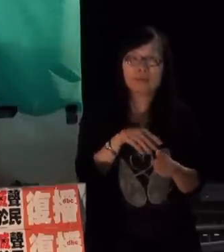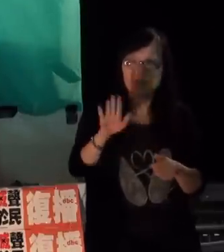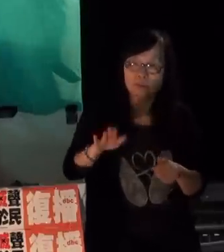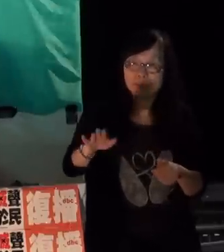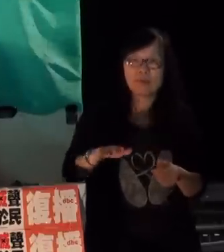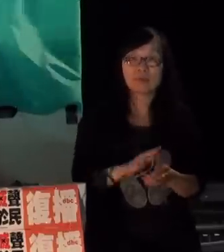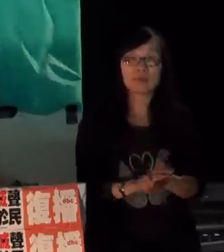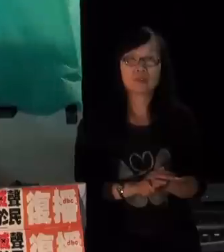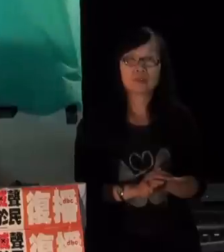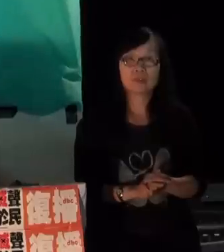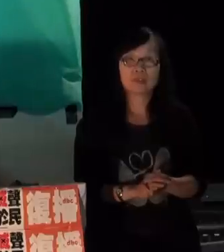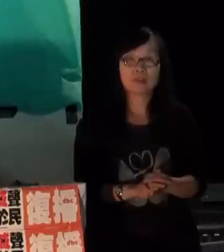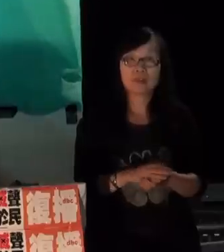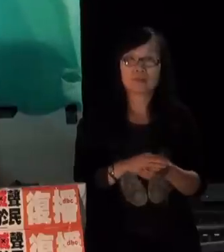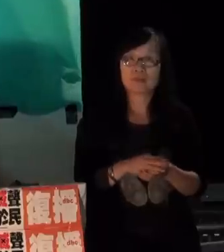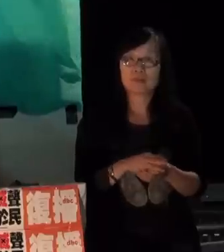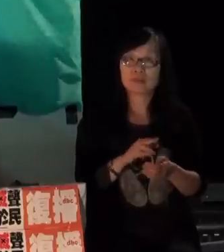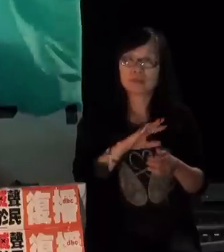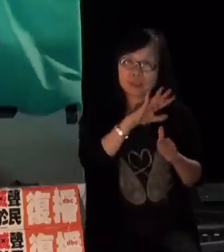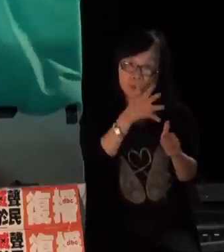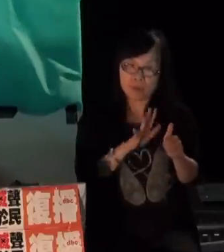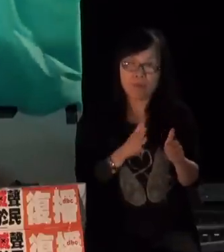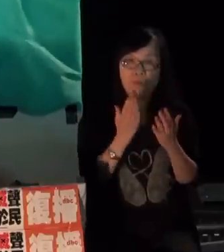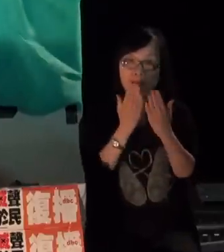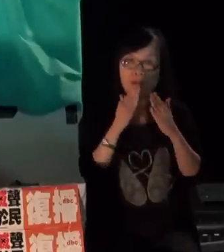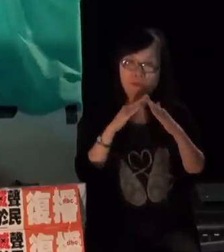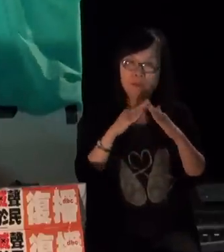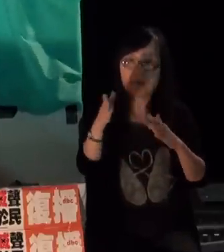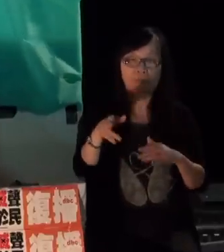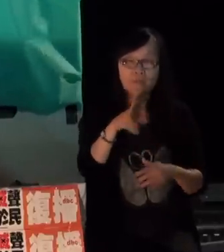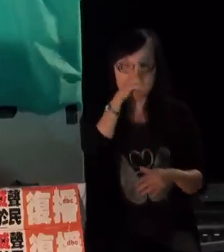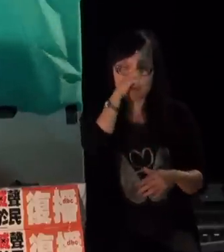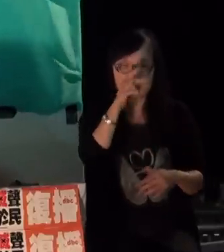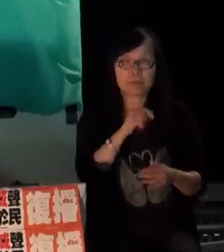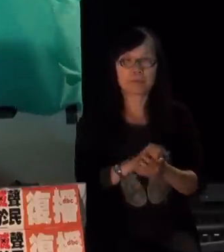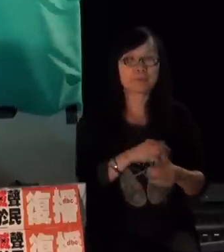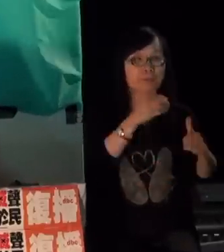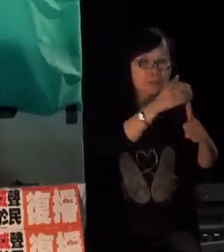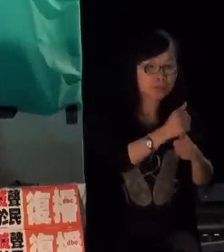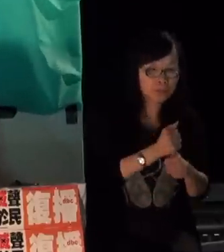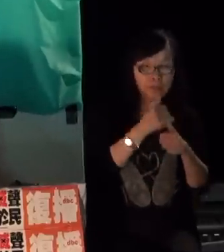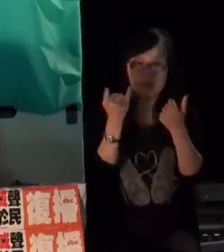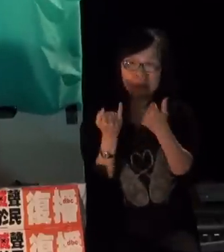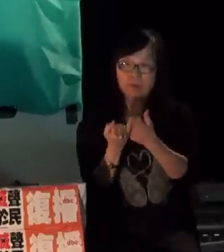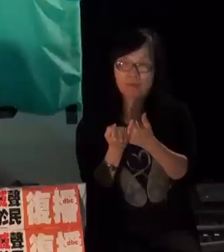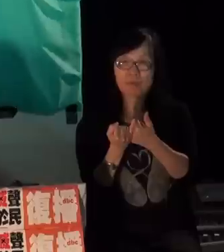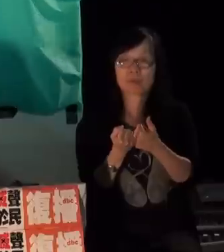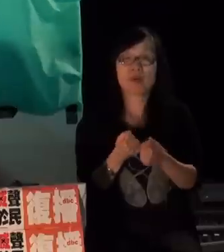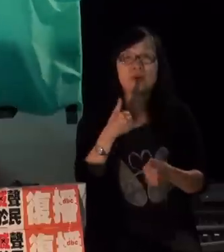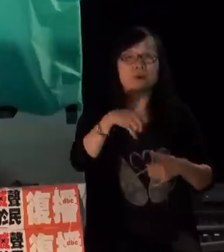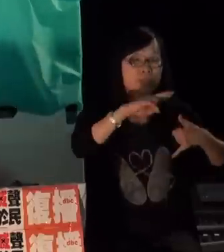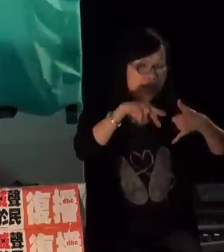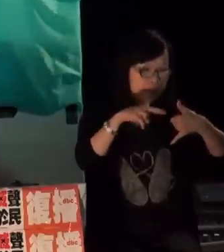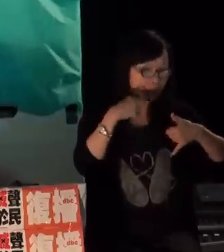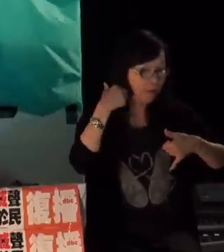校譽啊嘛。咁你呢個特需政府就諗一招啦，就為我捉啲學生去驗頭